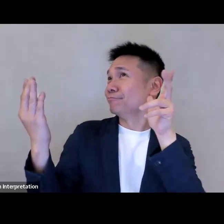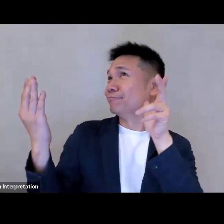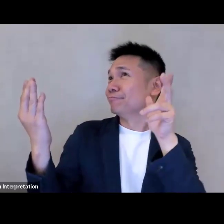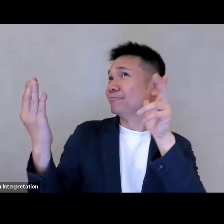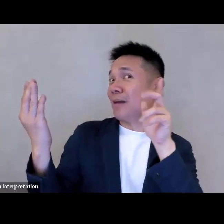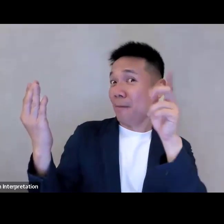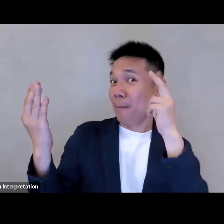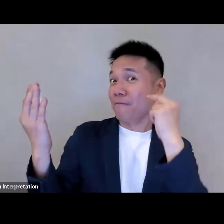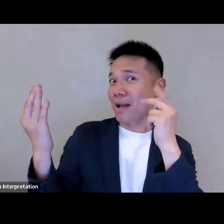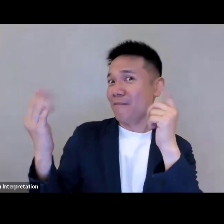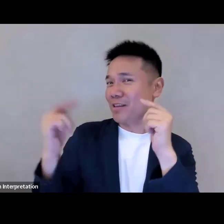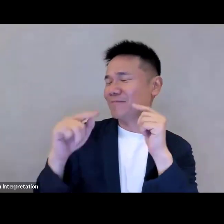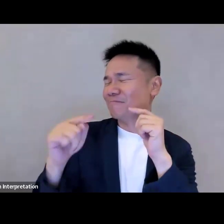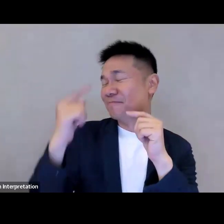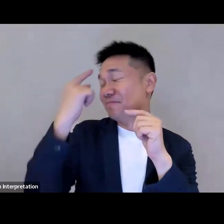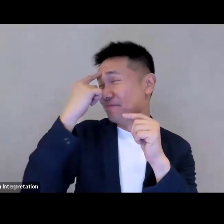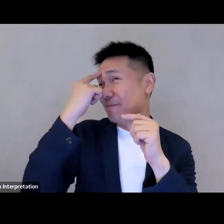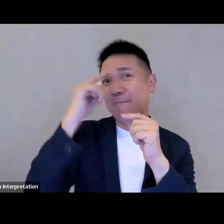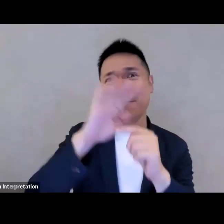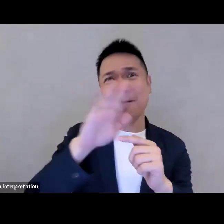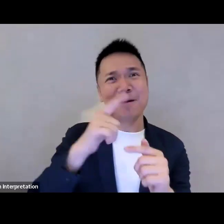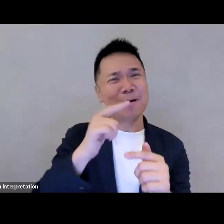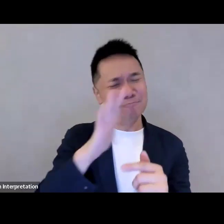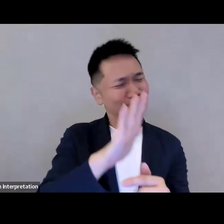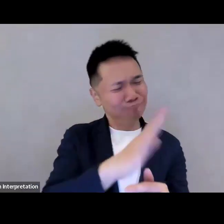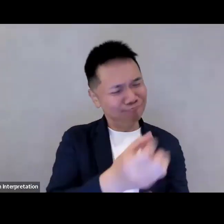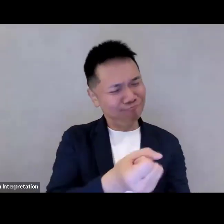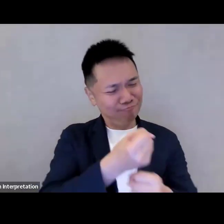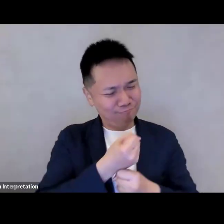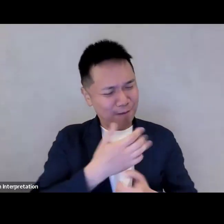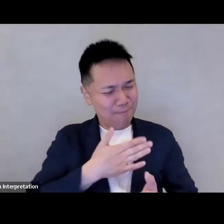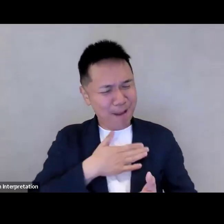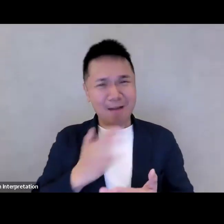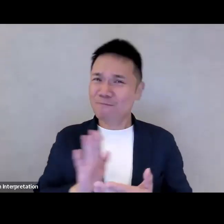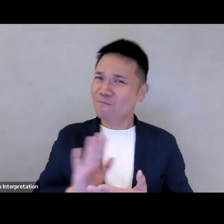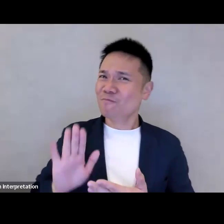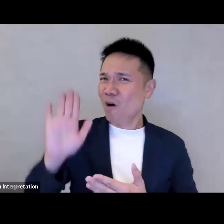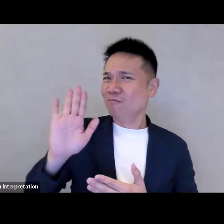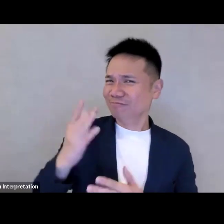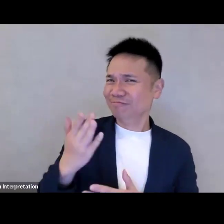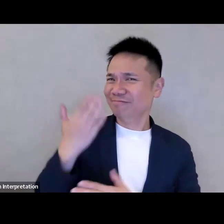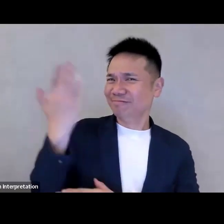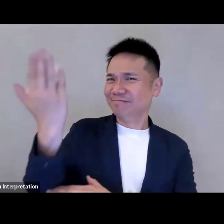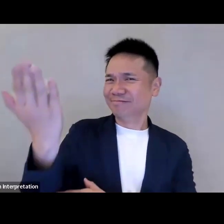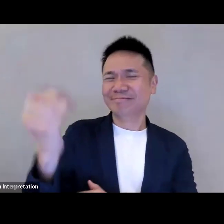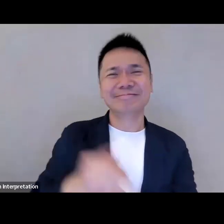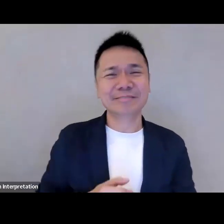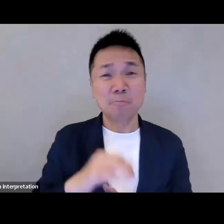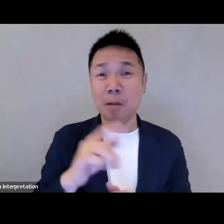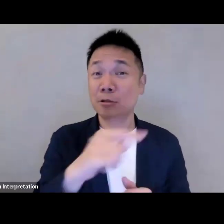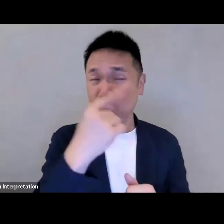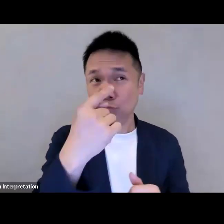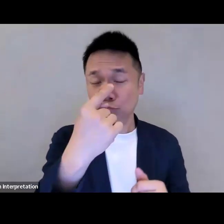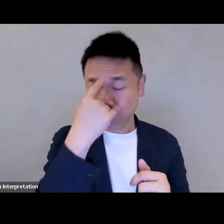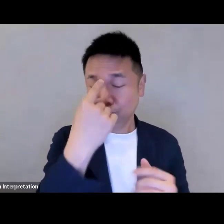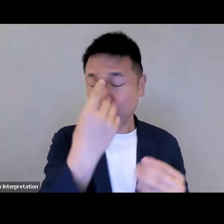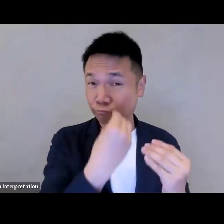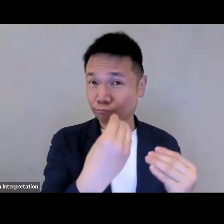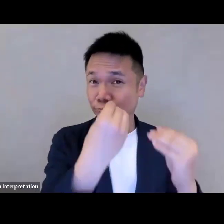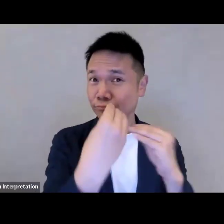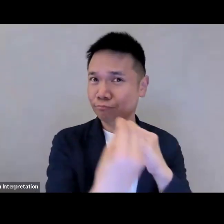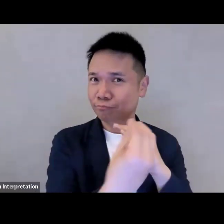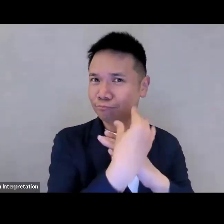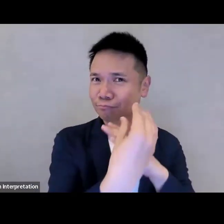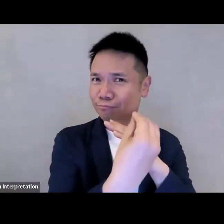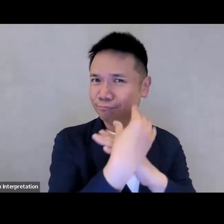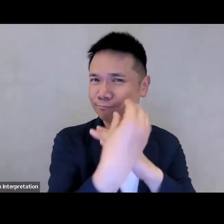所以有任何的问题，任何的发生，我都会问他，他会跟我说这是你的发生。